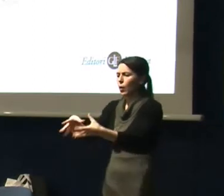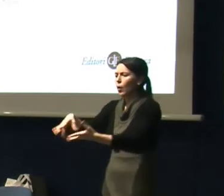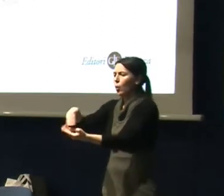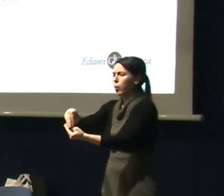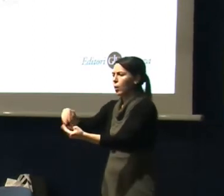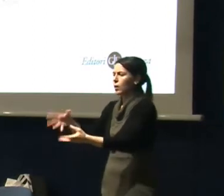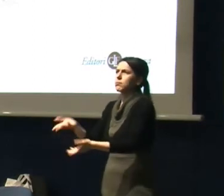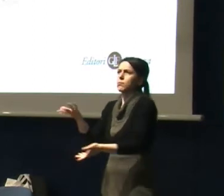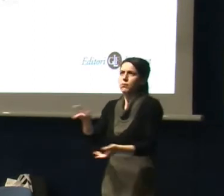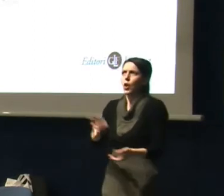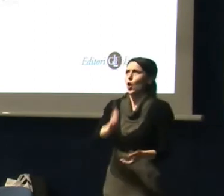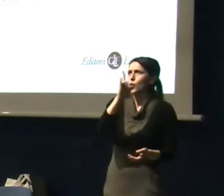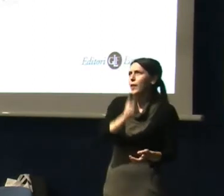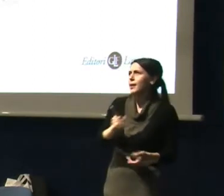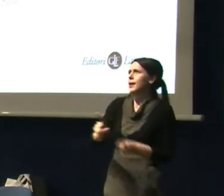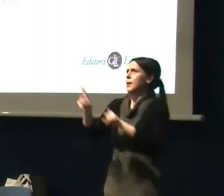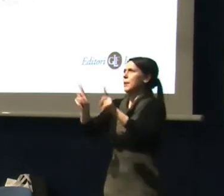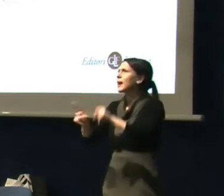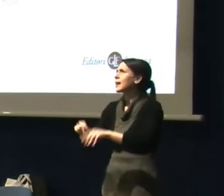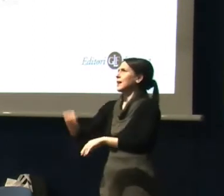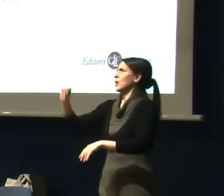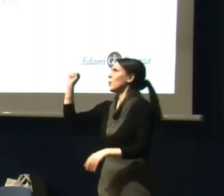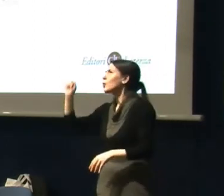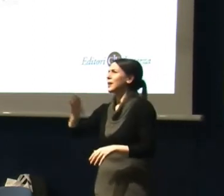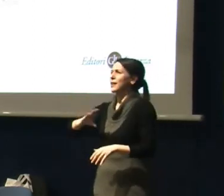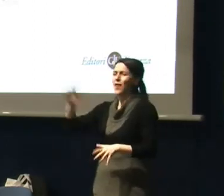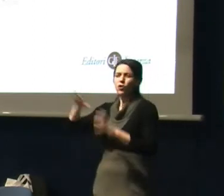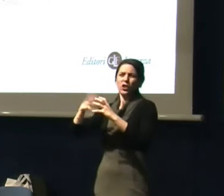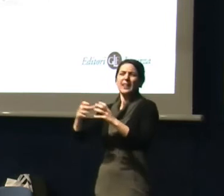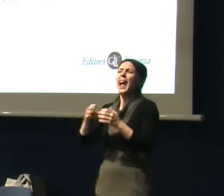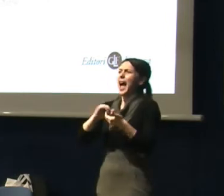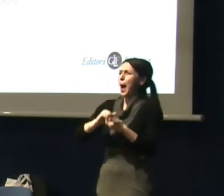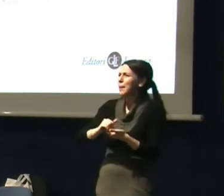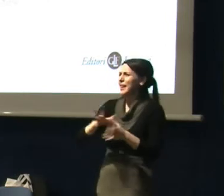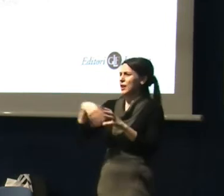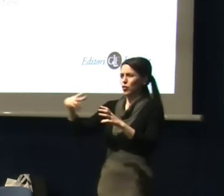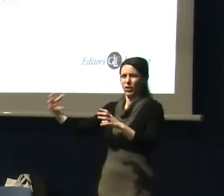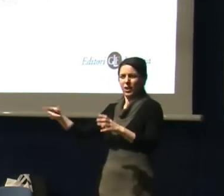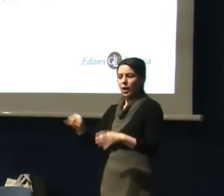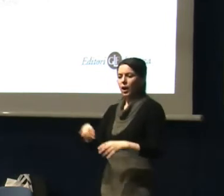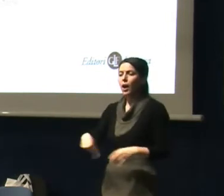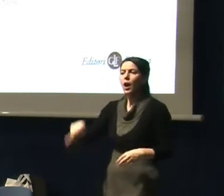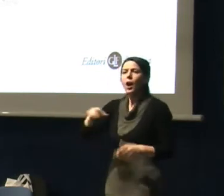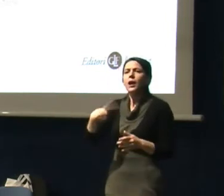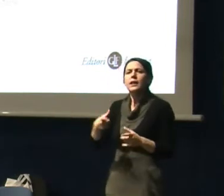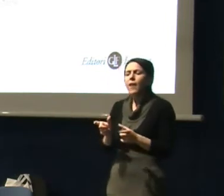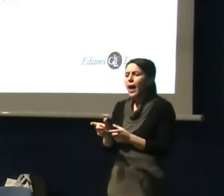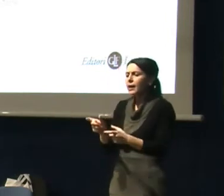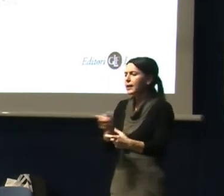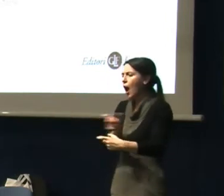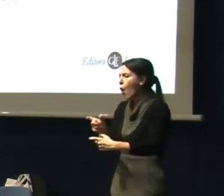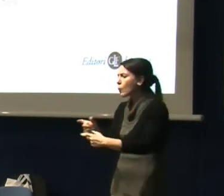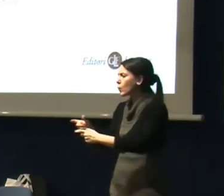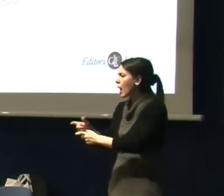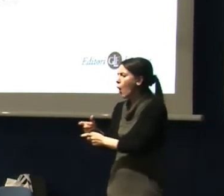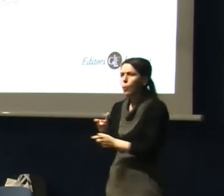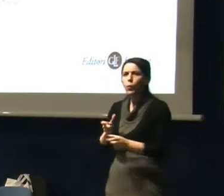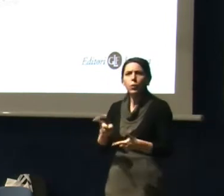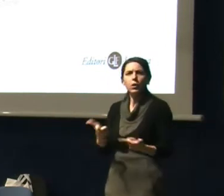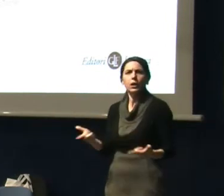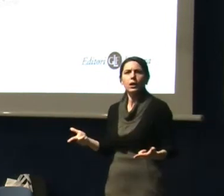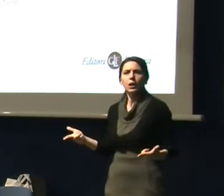juventini milanisti interisti comunisti fascisti via dicendo amici e non rientrano non riescono più entrare in